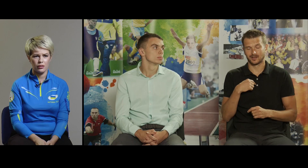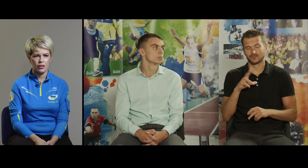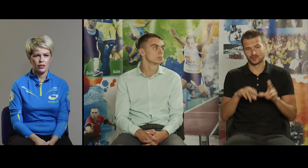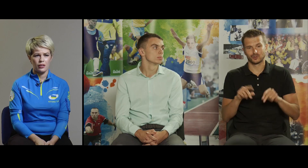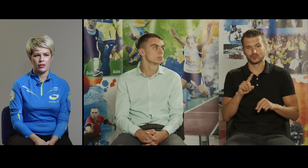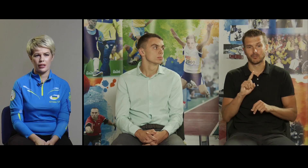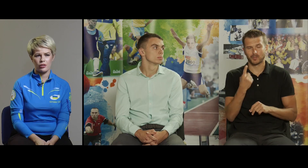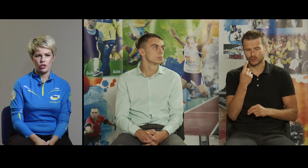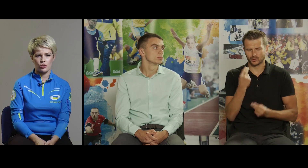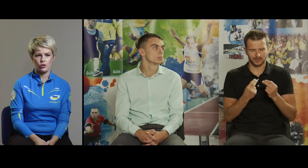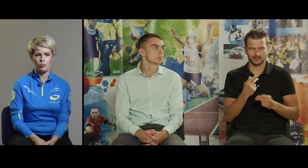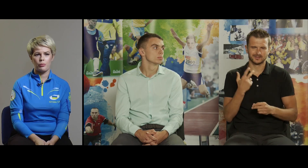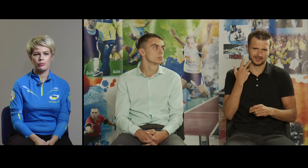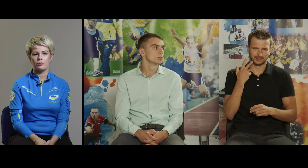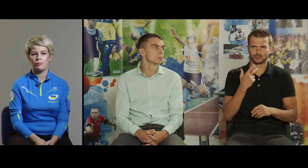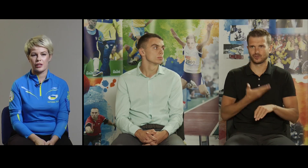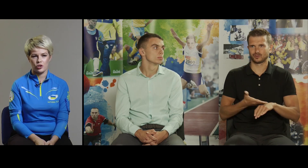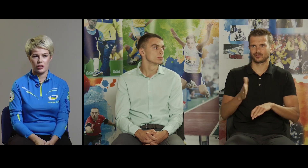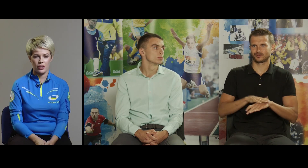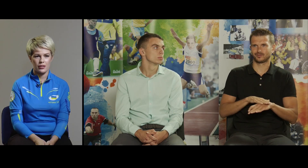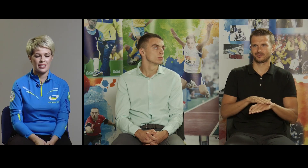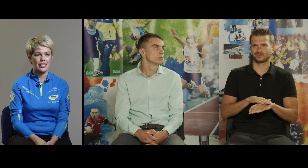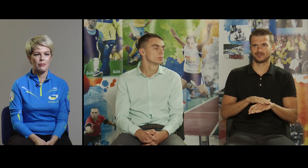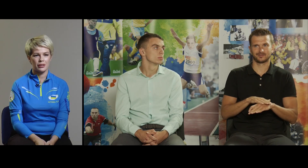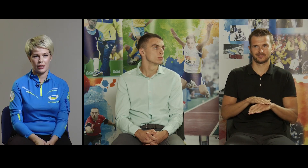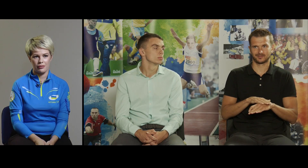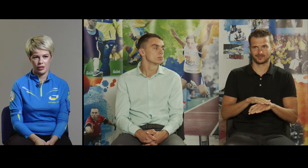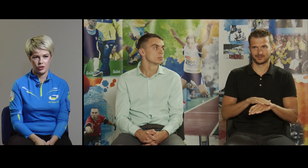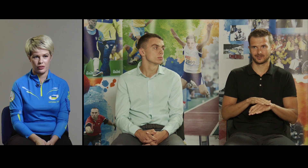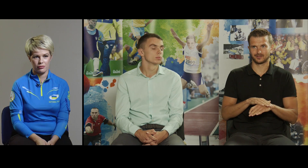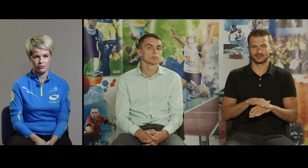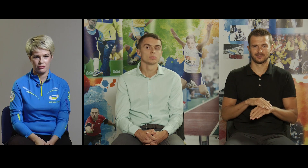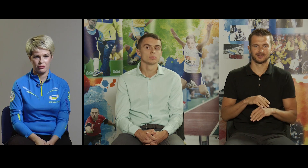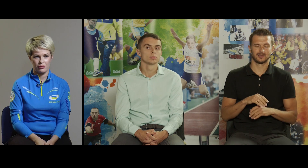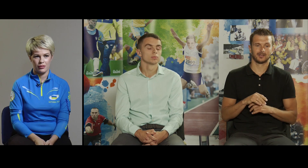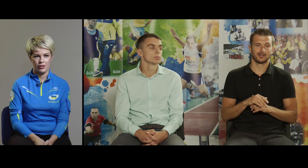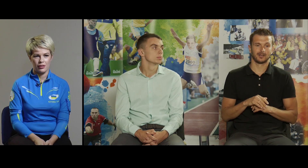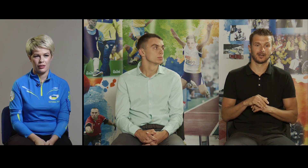Завжди я вважаю, що перша гра саме найважча.